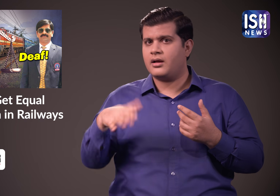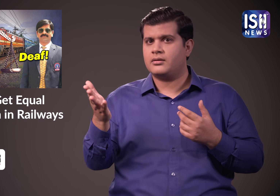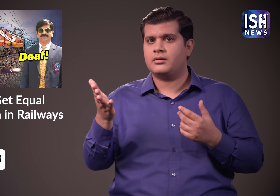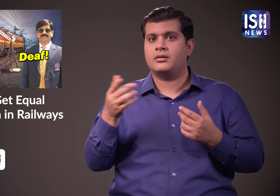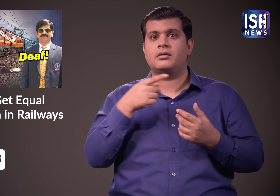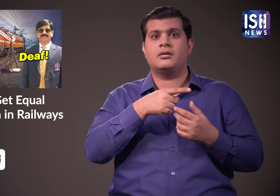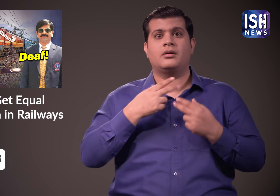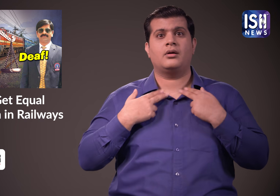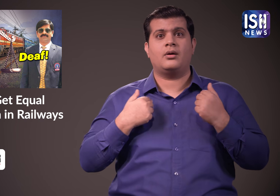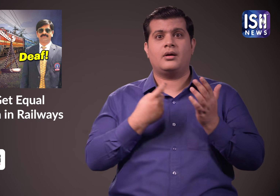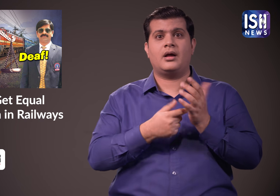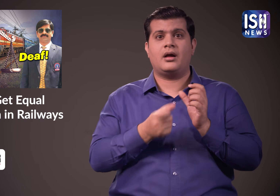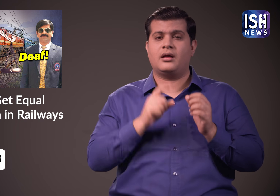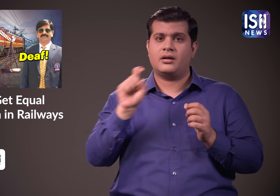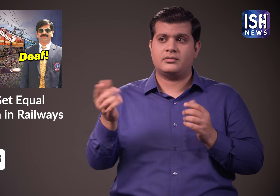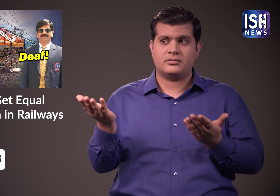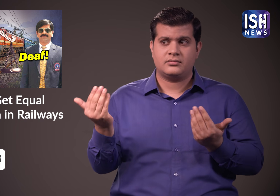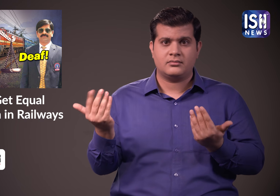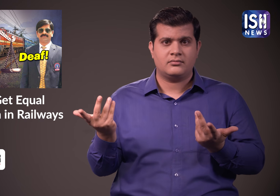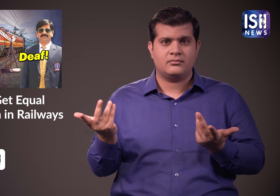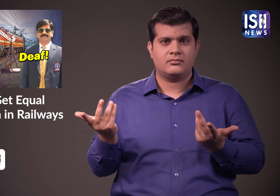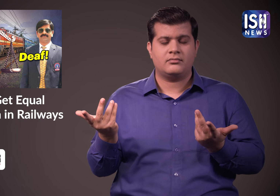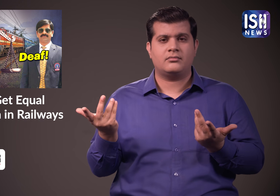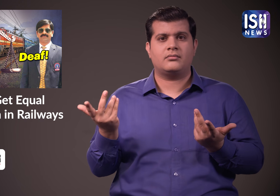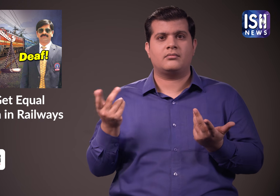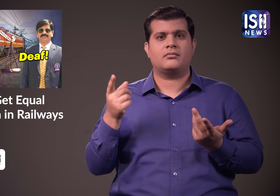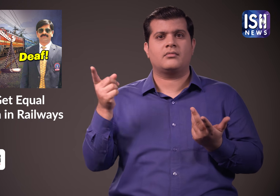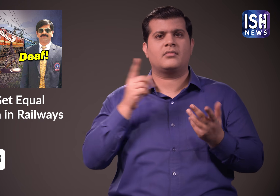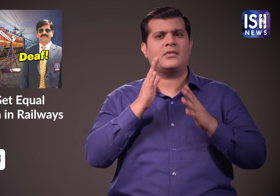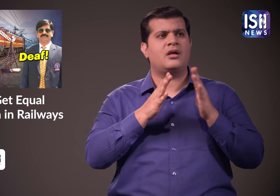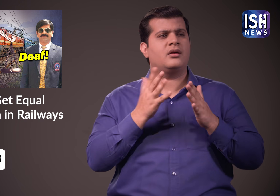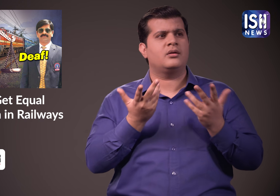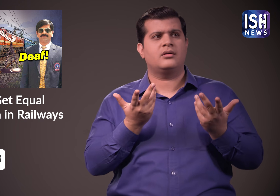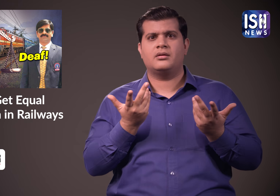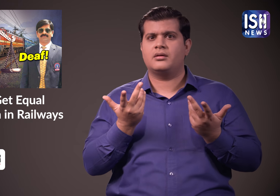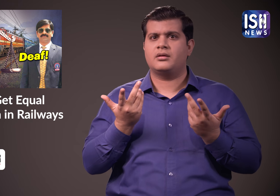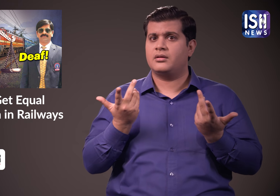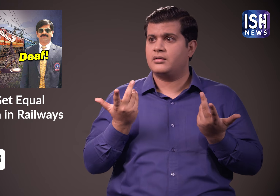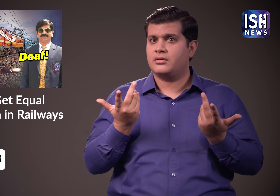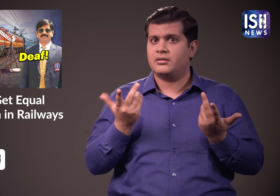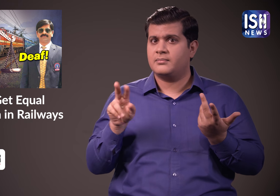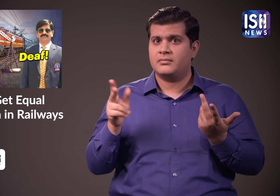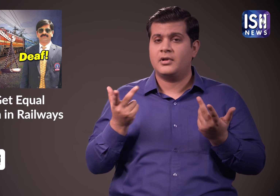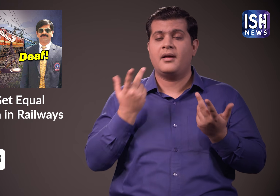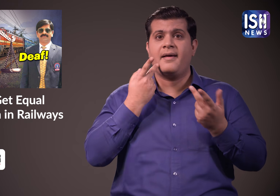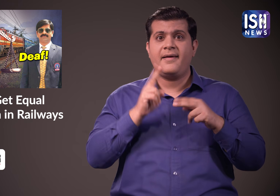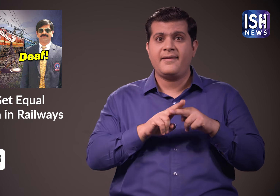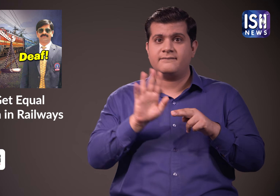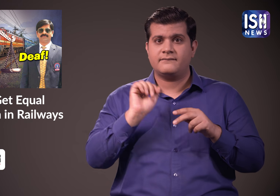किया। दिव्यांता आयोक मकड ने railway से जवाब मांगा। Railway के पास कोई स्पश जवाब नहीं था। यदि कोई वक्ति